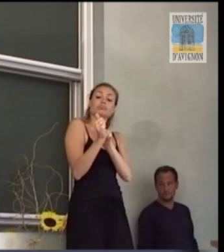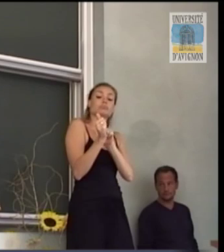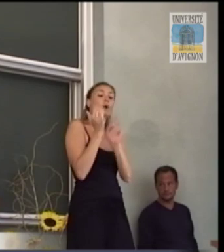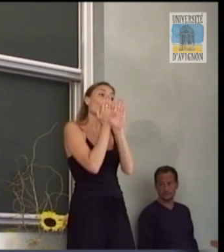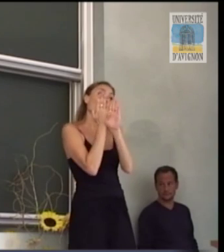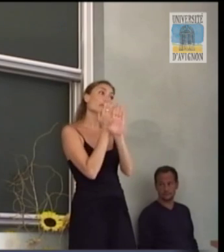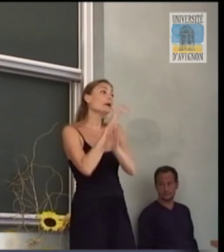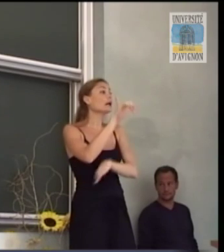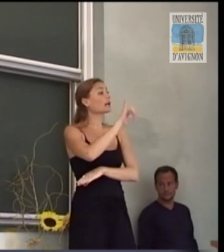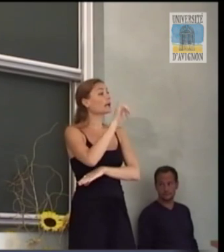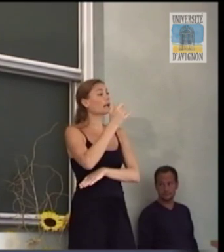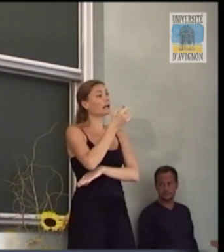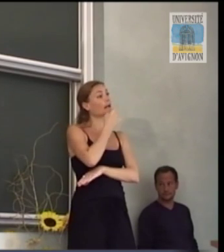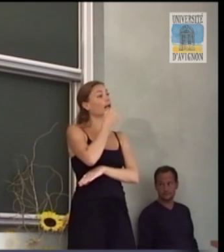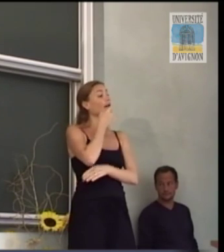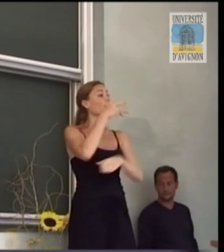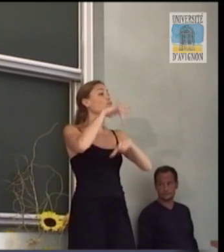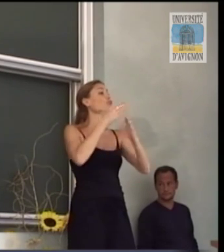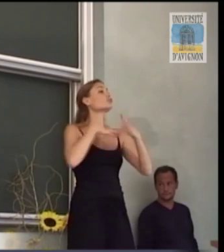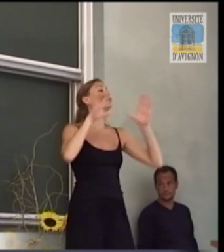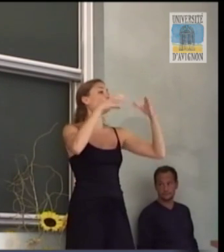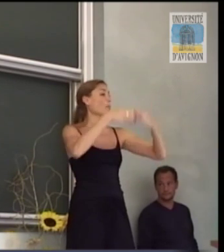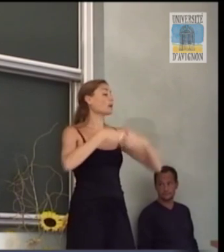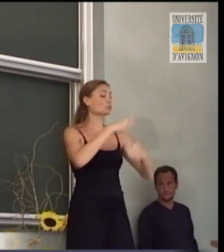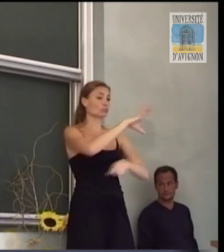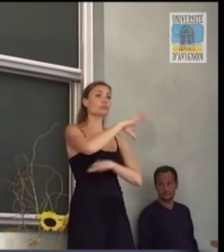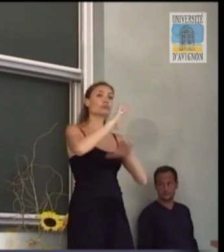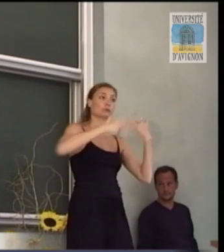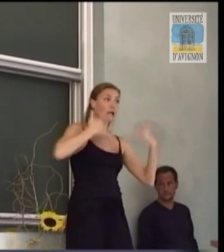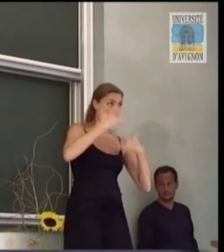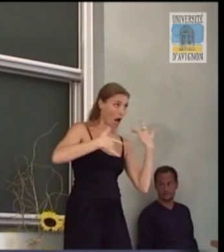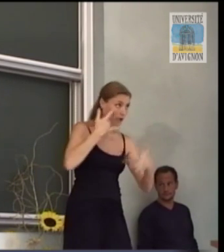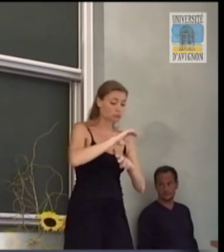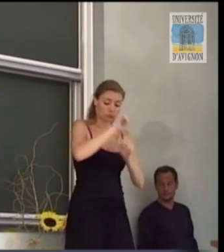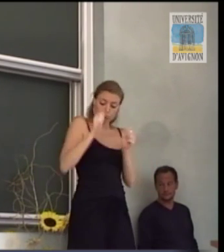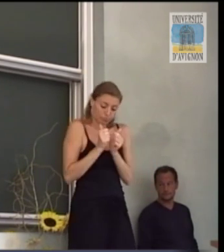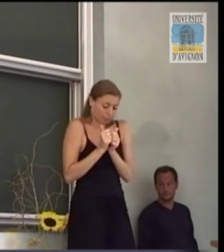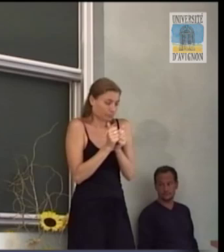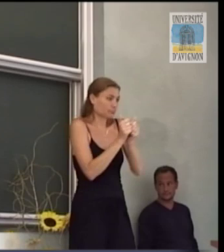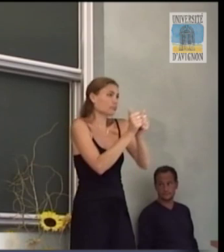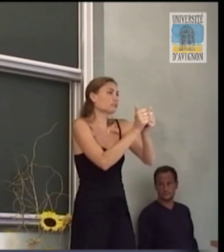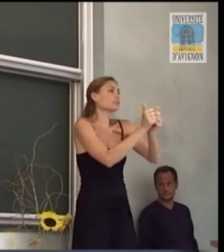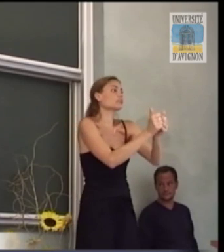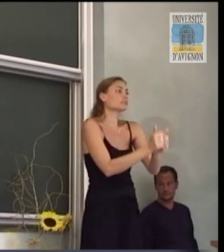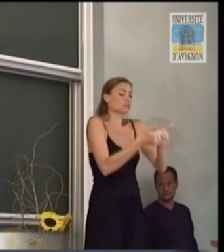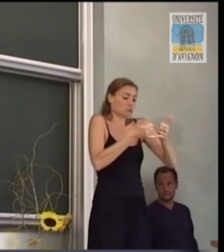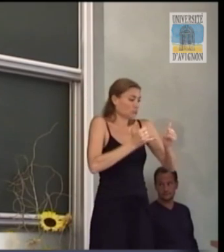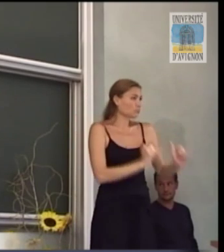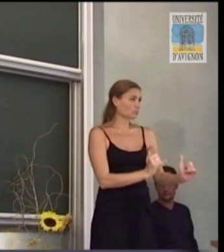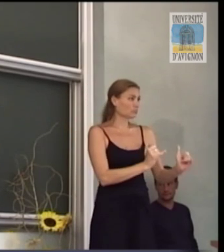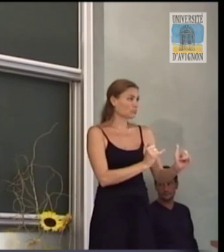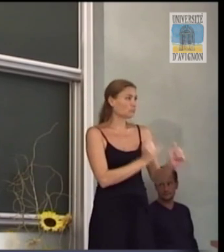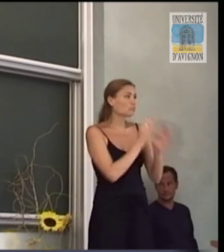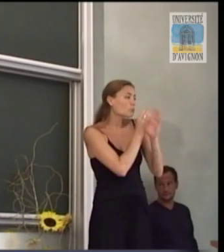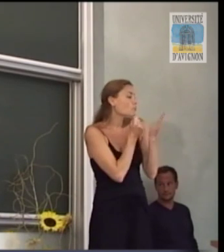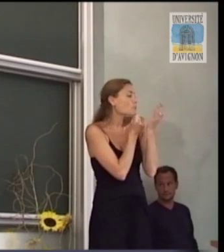Donc on a formé des élèves du Conservatoire du Grand Avignon à accompagner un spectateur déficient visuel et à lui